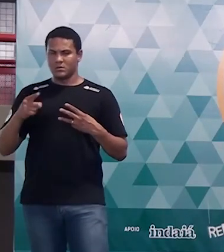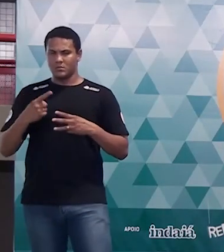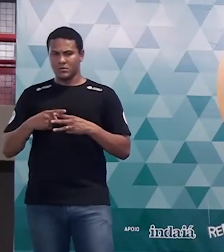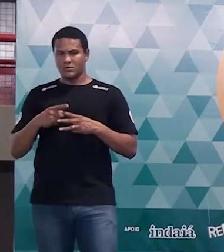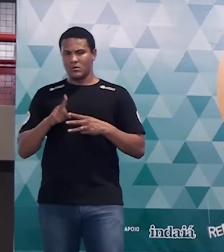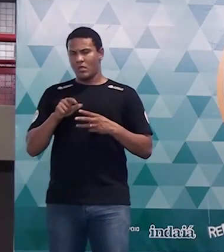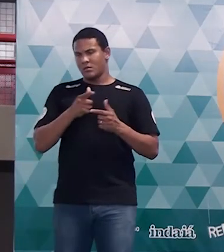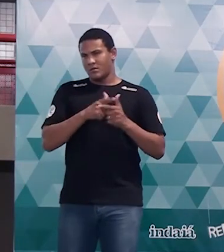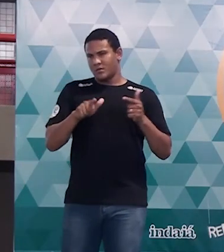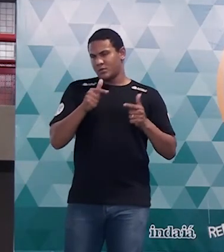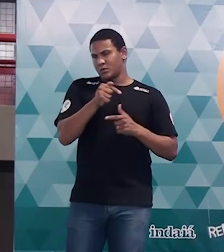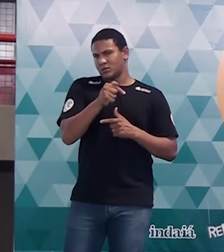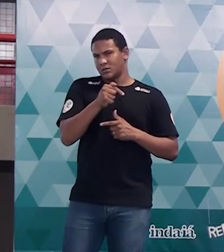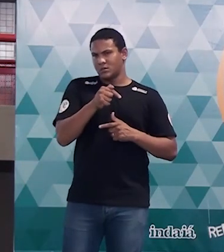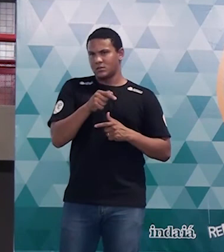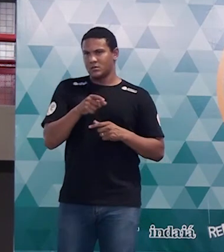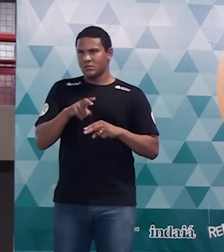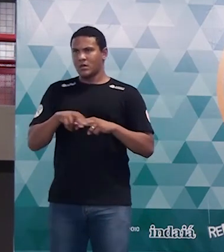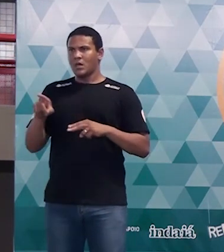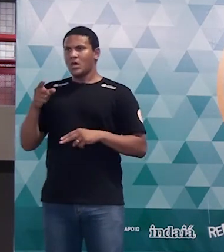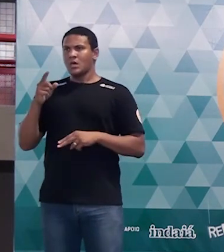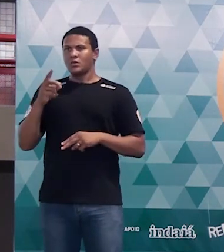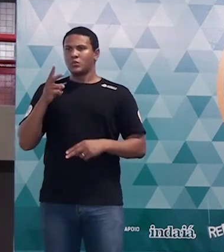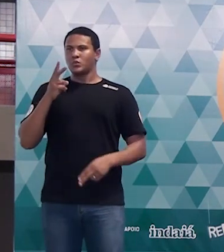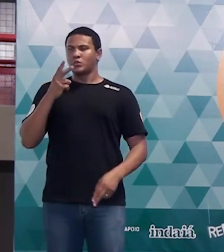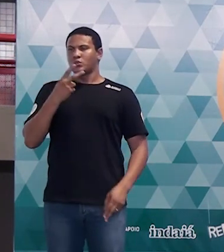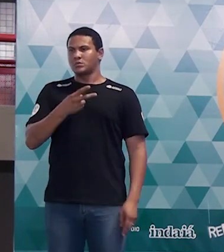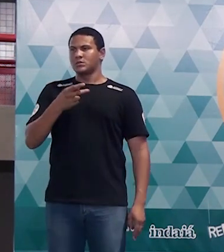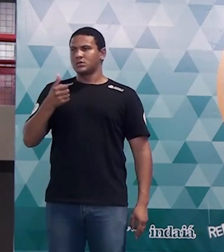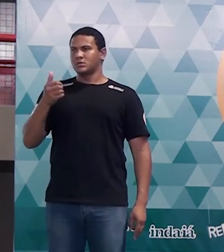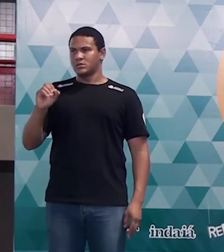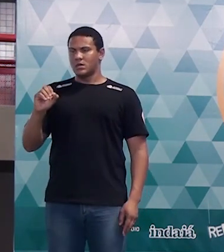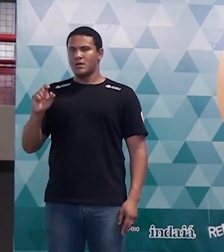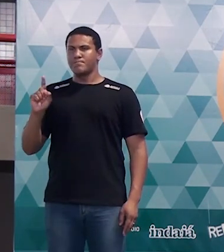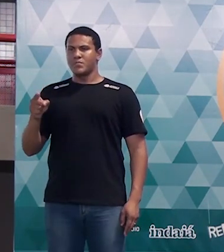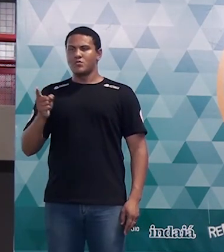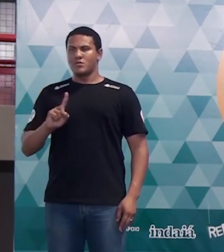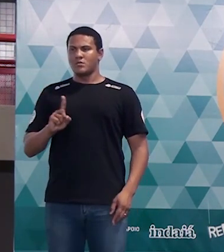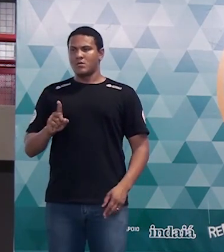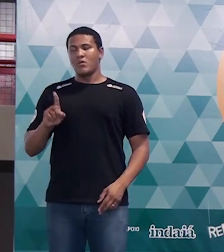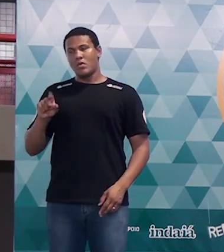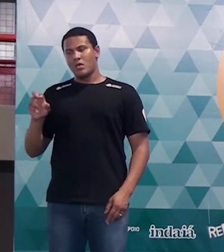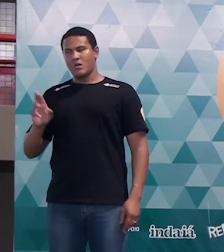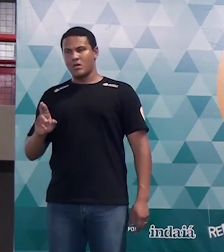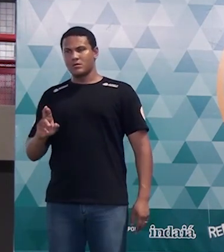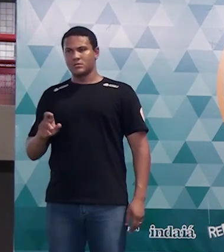1.470 por 7. E não 210 mil, né? 210 reais, tá bom?